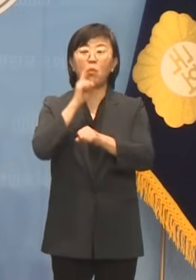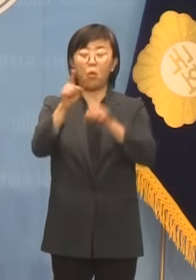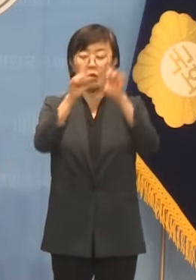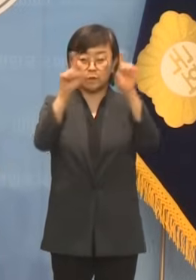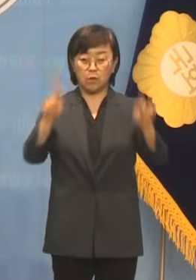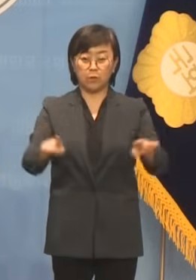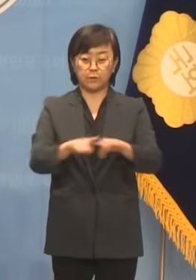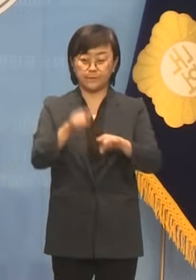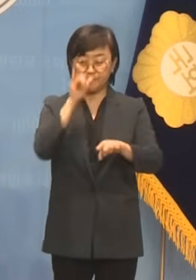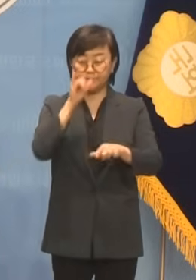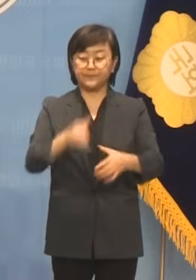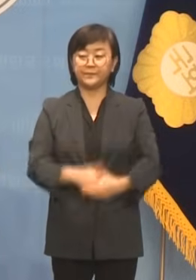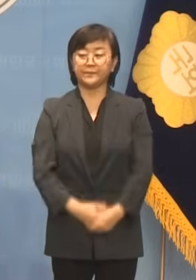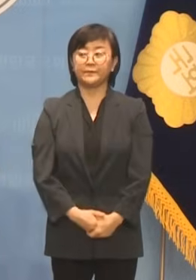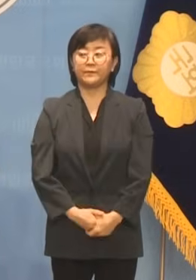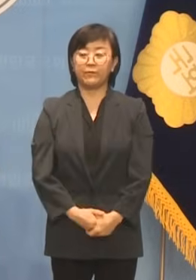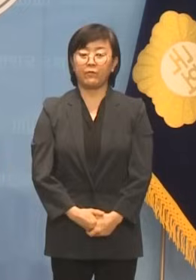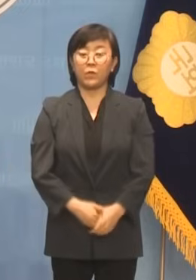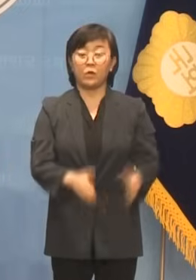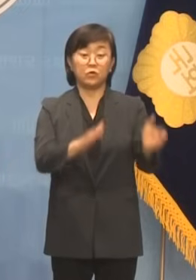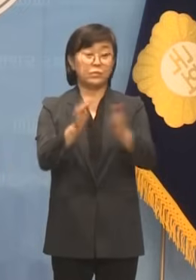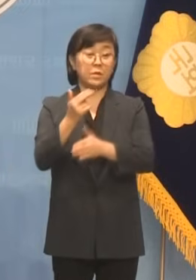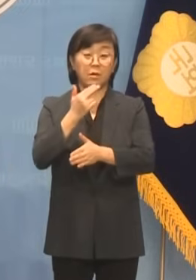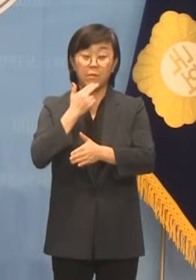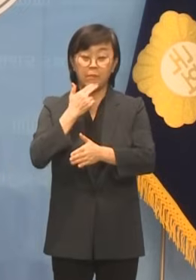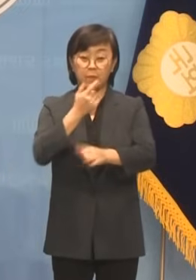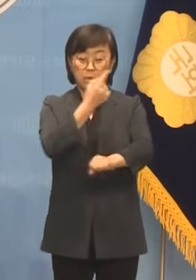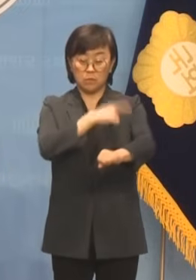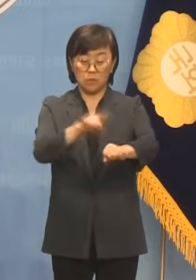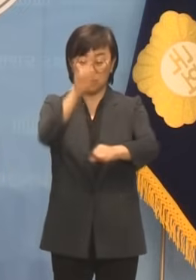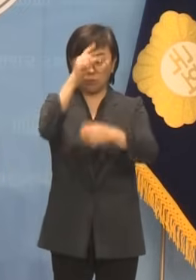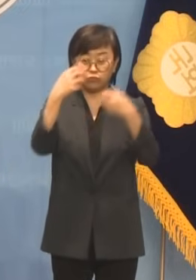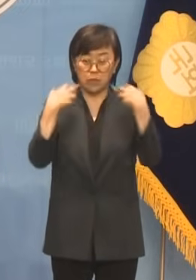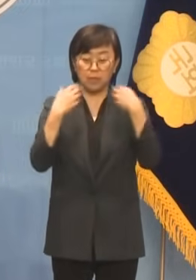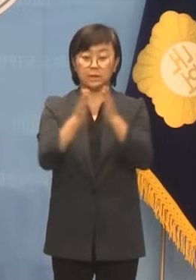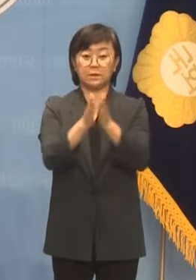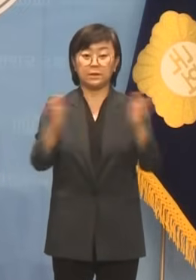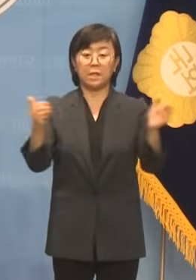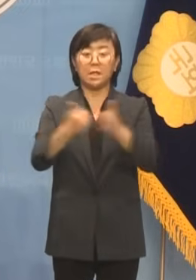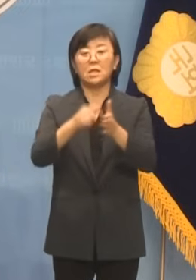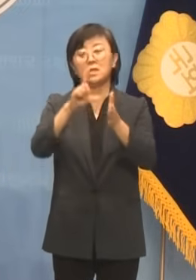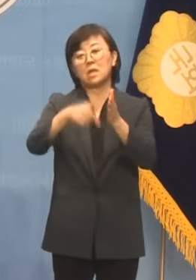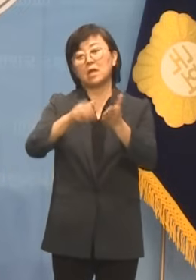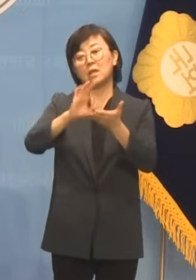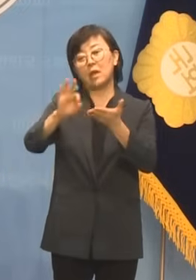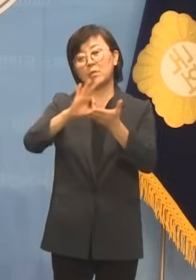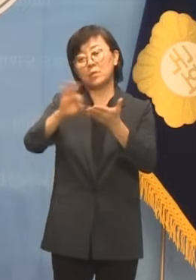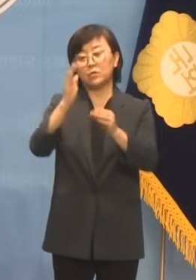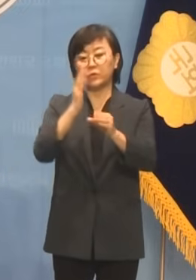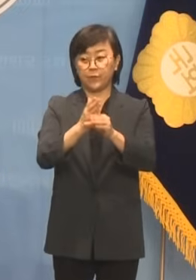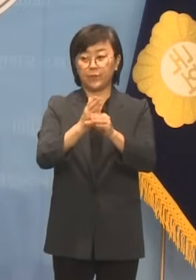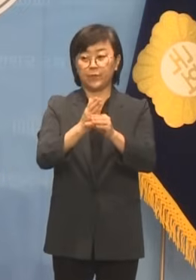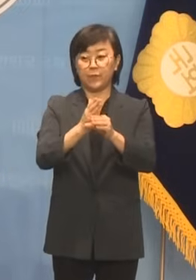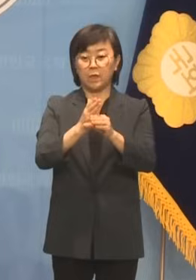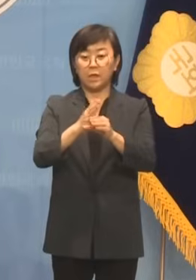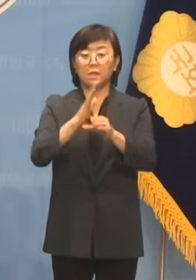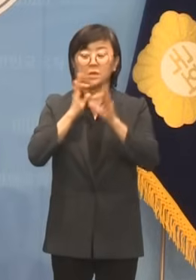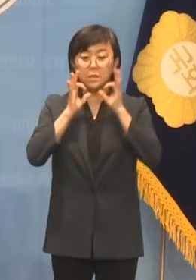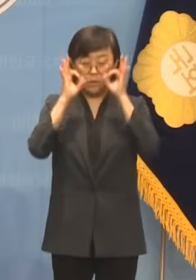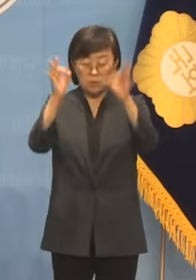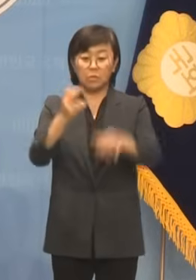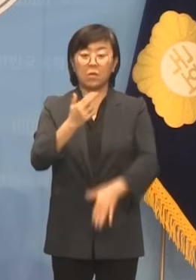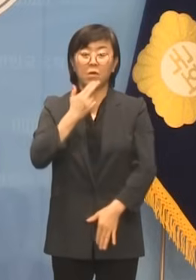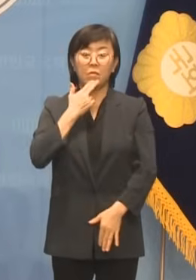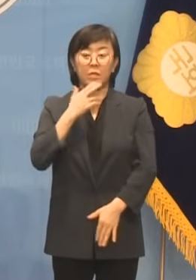통해 드러나고 있습니다. 준비되지 않은 무능한 정부가 들어서 시간을 허비하고 있습니다. 절박함이